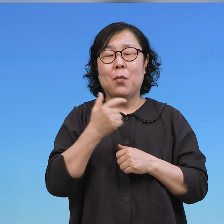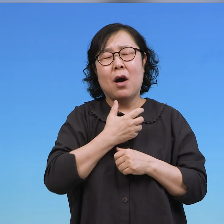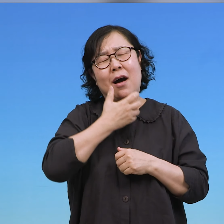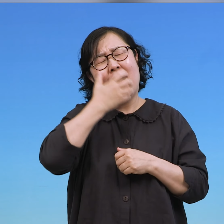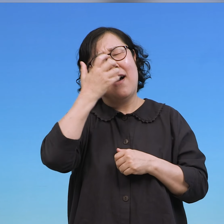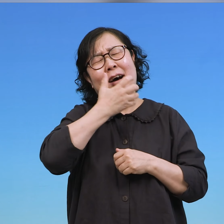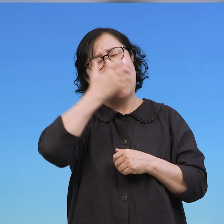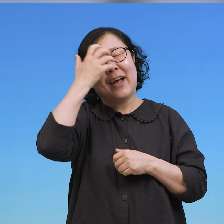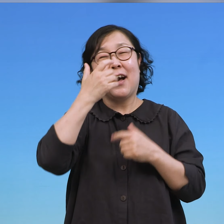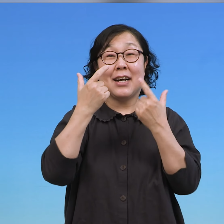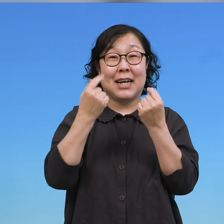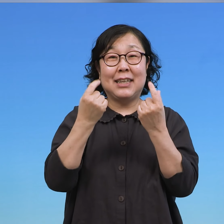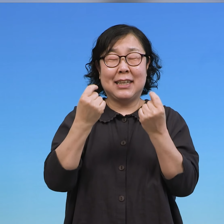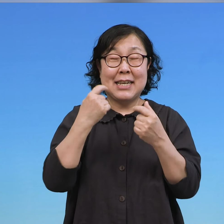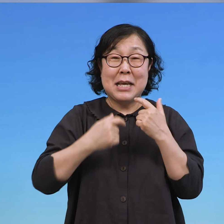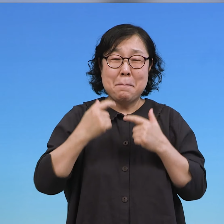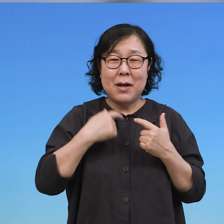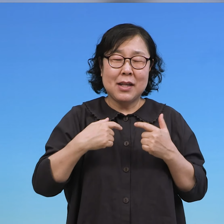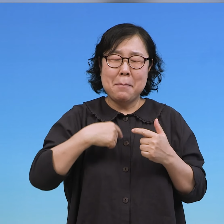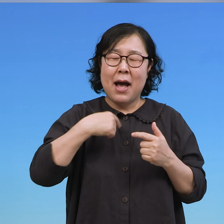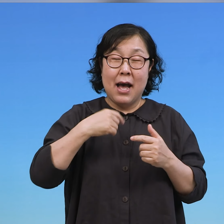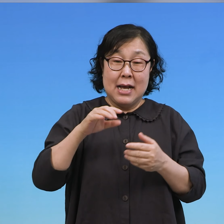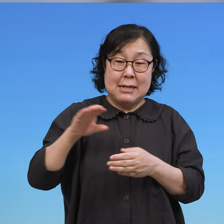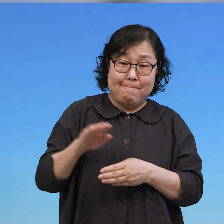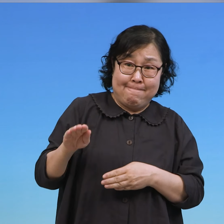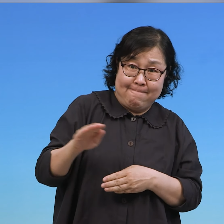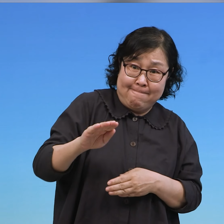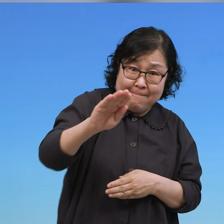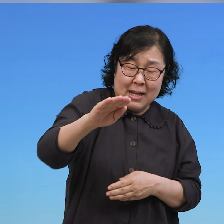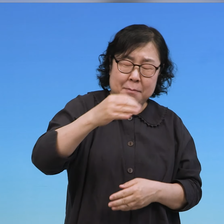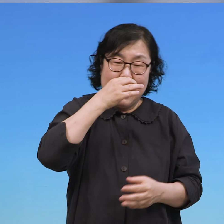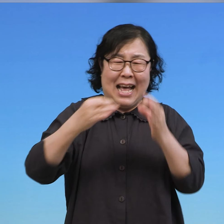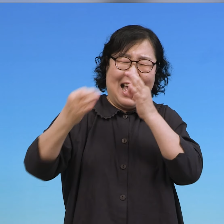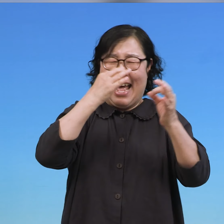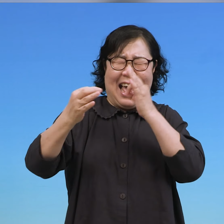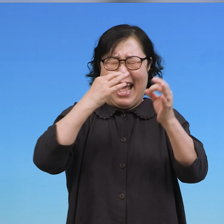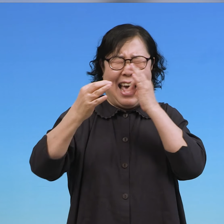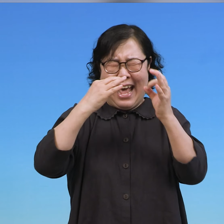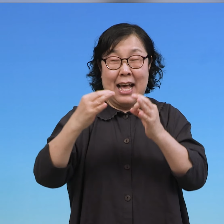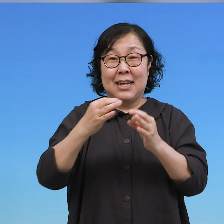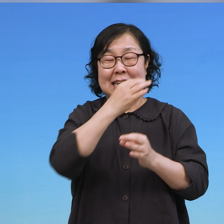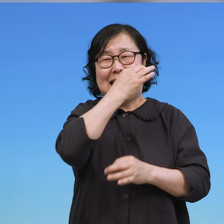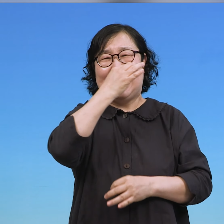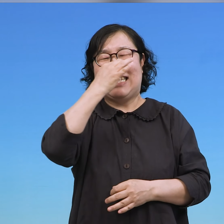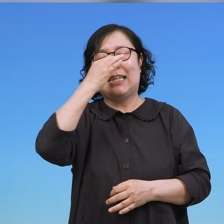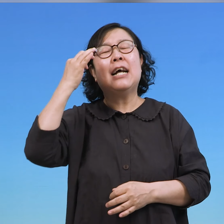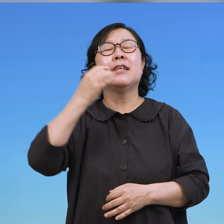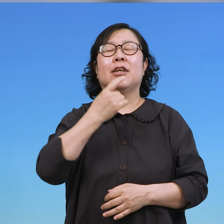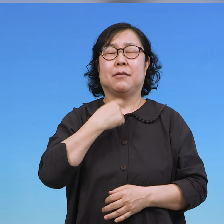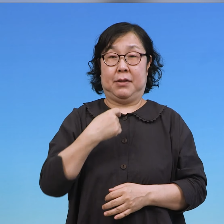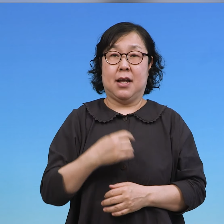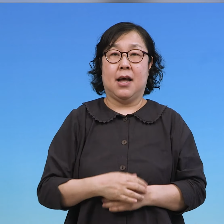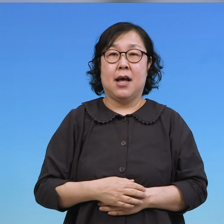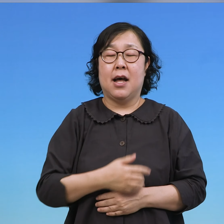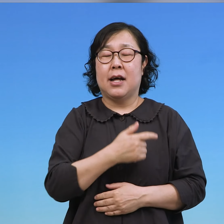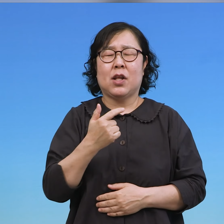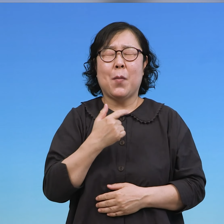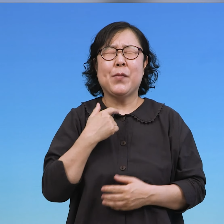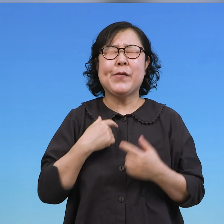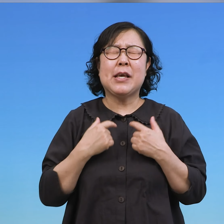것 같았다. 얼마나 소리를 질러대는지 고속도로 안에서 목이 다 쉴 정도예요. 그런 황홀한